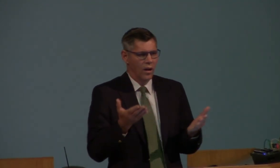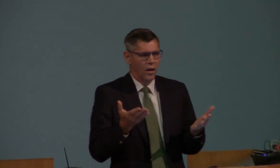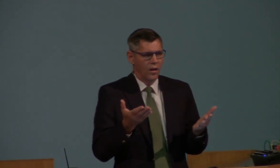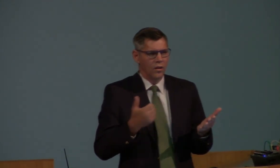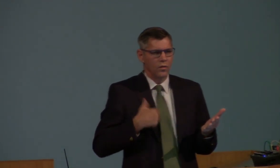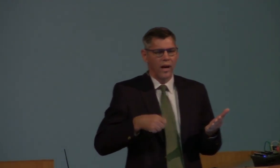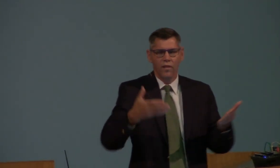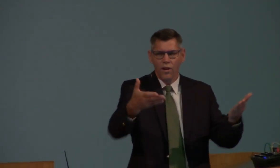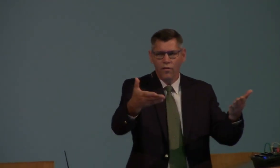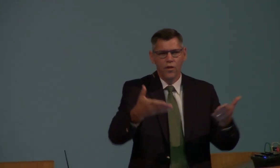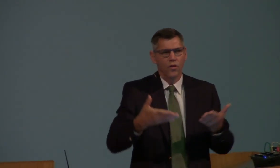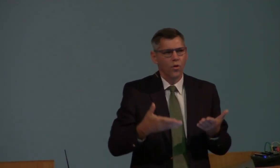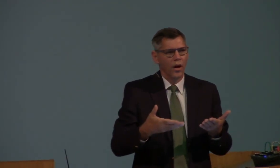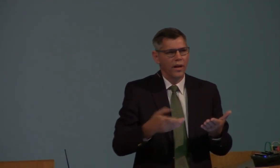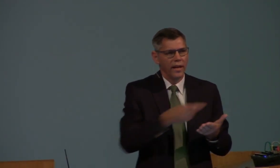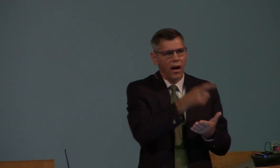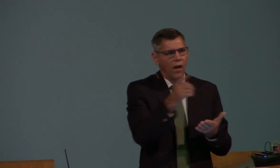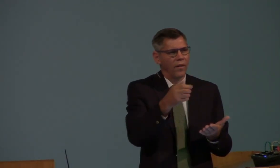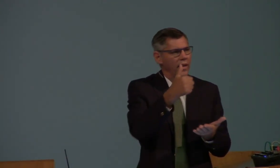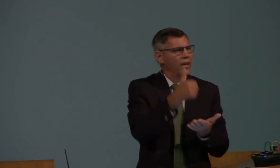So ek wil nou vir jou nooi, net daar waar jy nou sit.